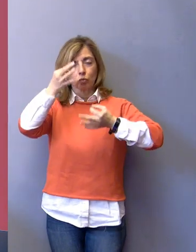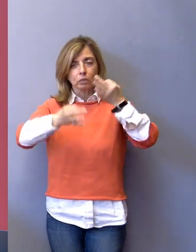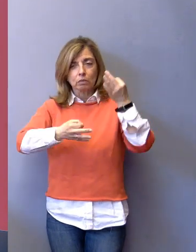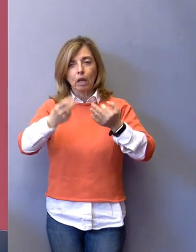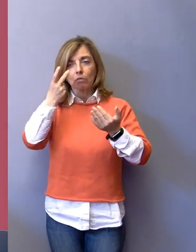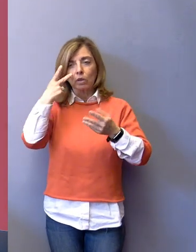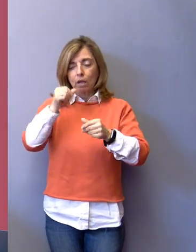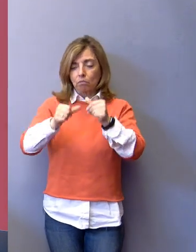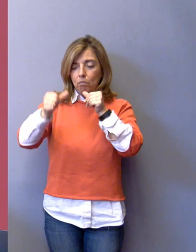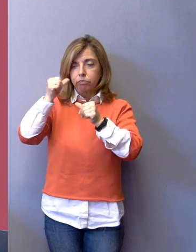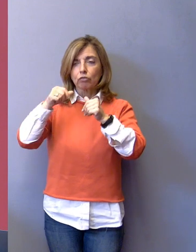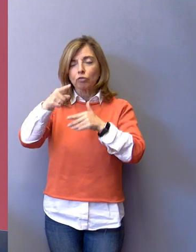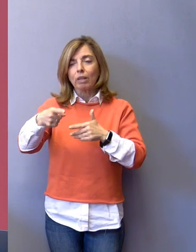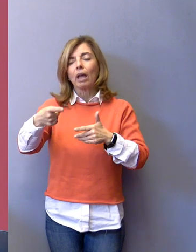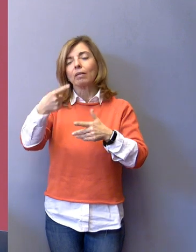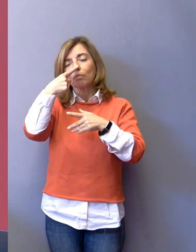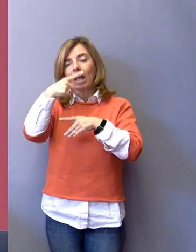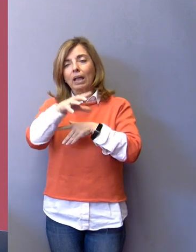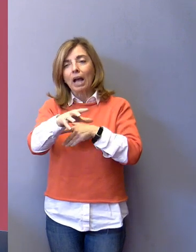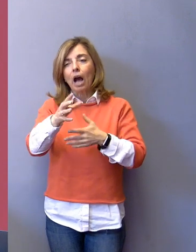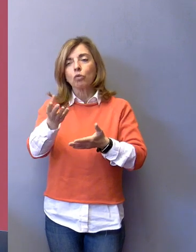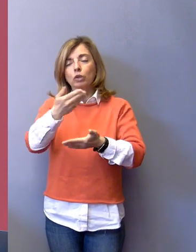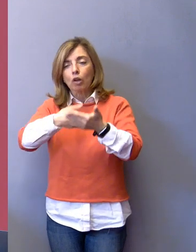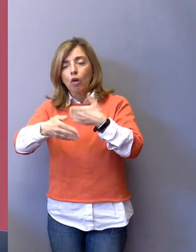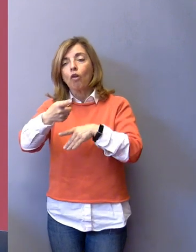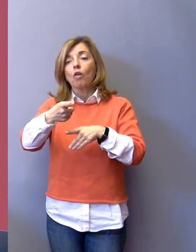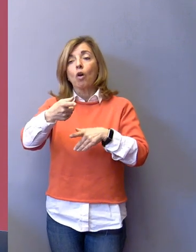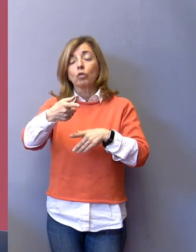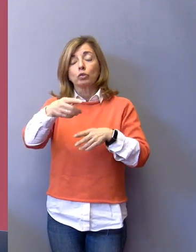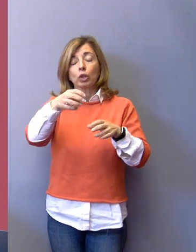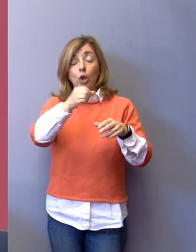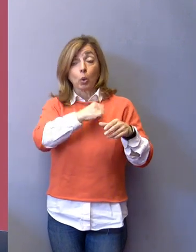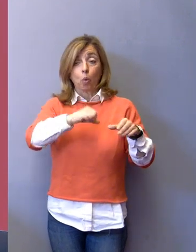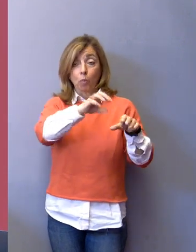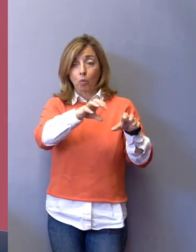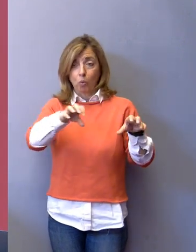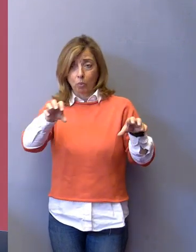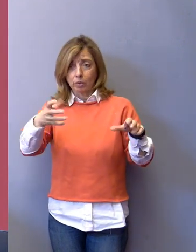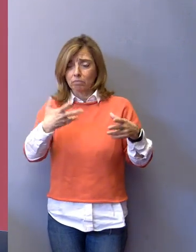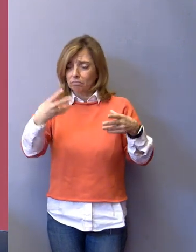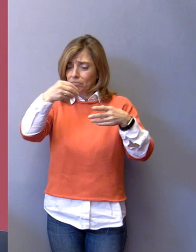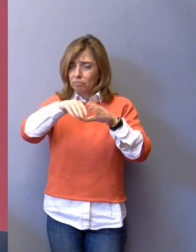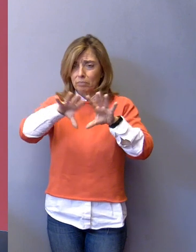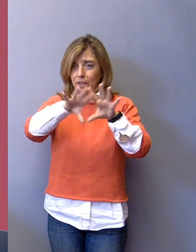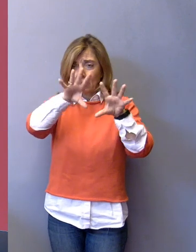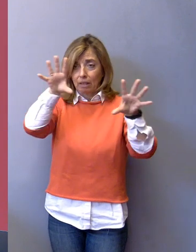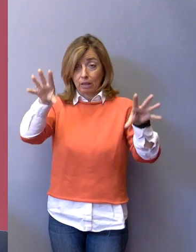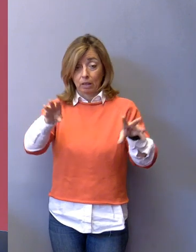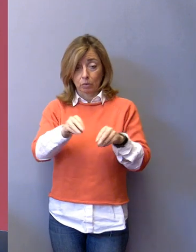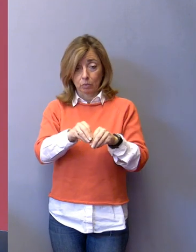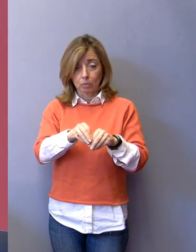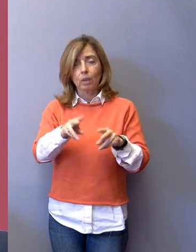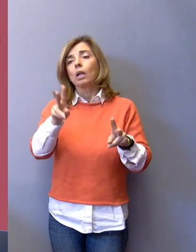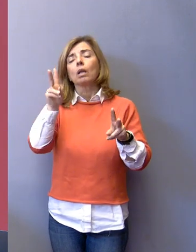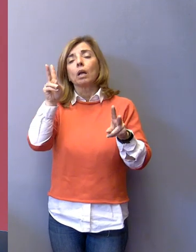c'è un po' Tutto il contrario di tutto come ci insegna la nostra giurisprudenza amministrativa Quindi io lo dico veramente con grande